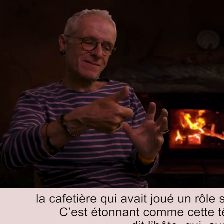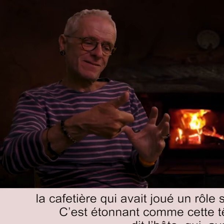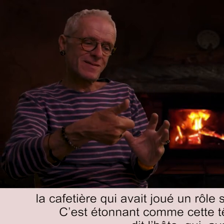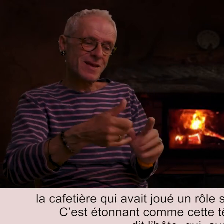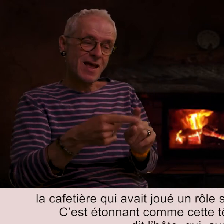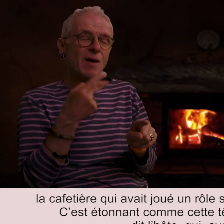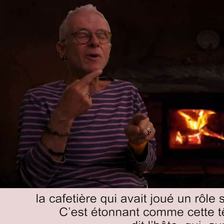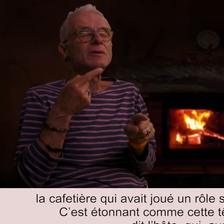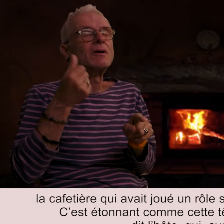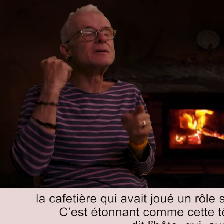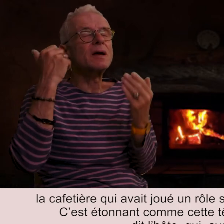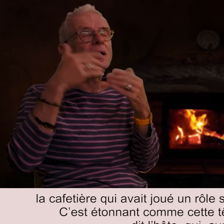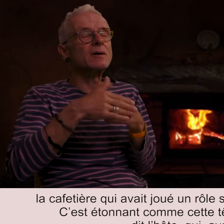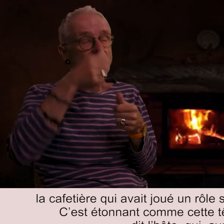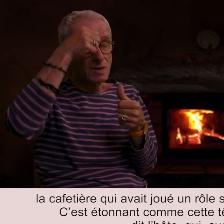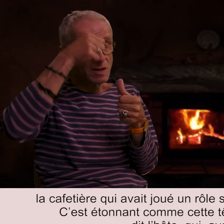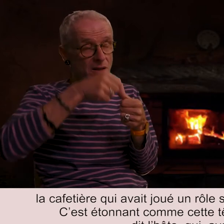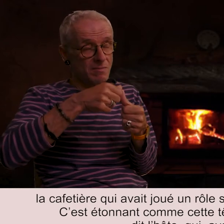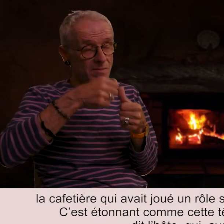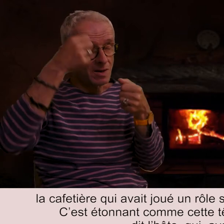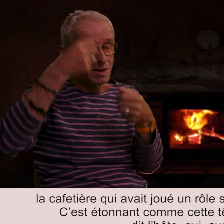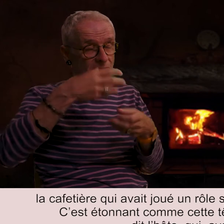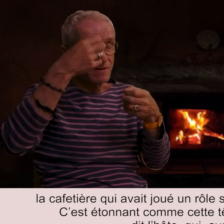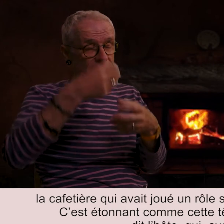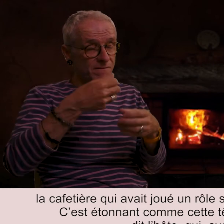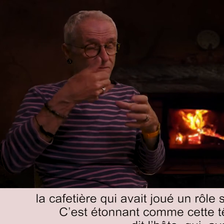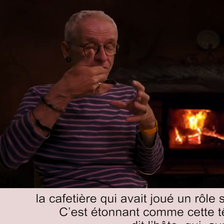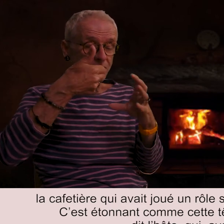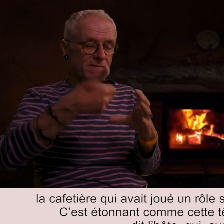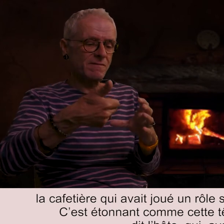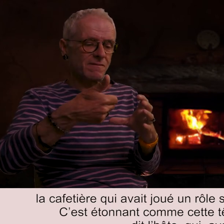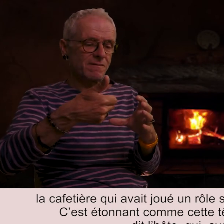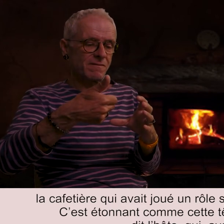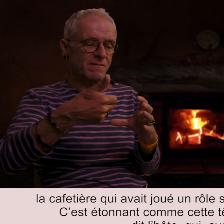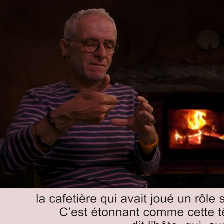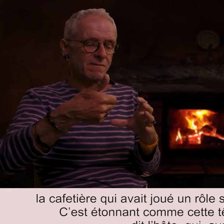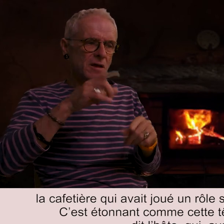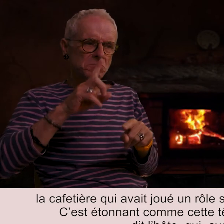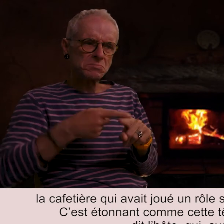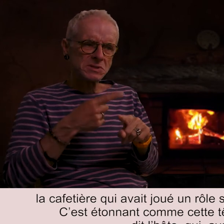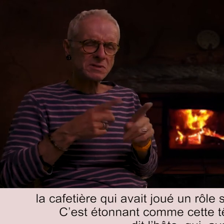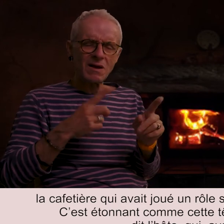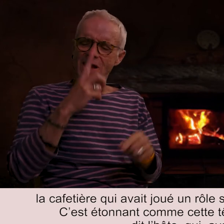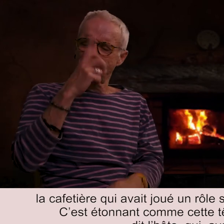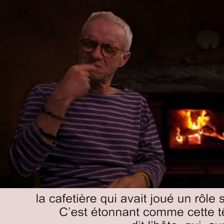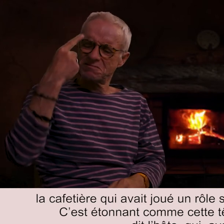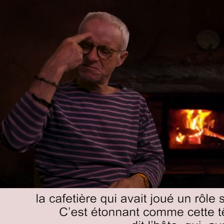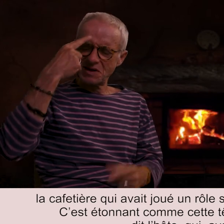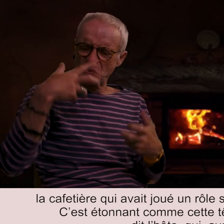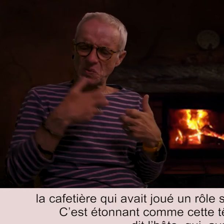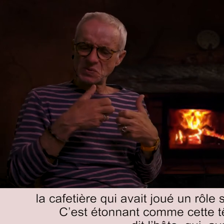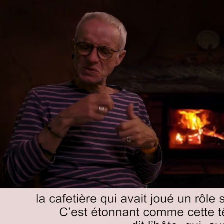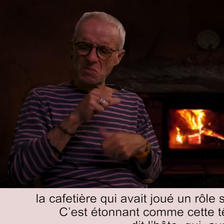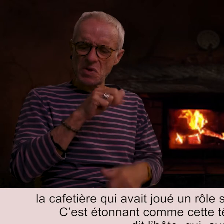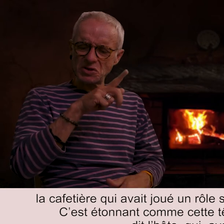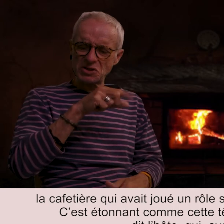un rôle si important dans les scènes de la nuit c'est étonnant comme cette tête ressemble à ma soeur Angela dit